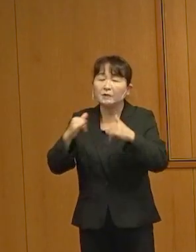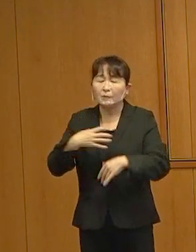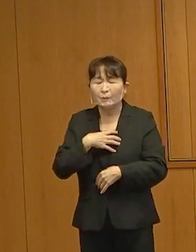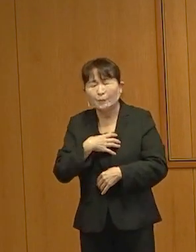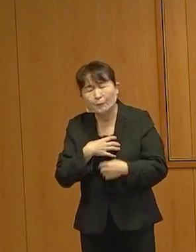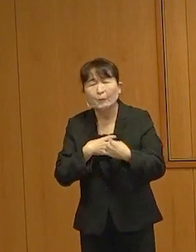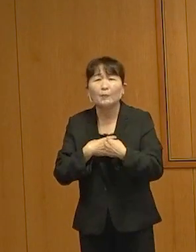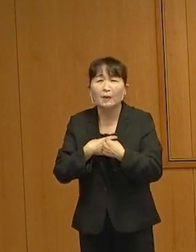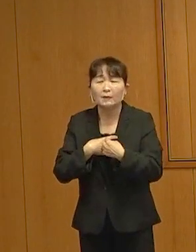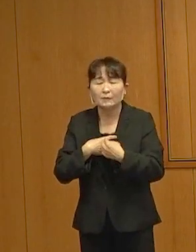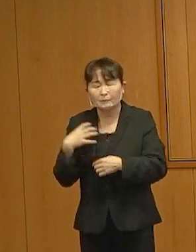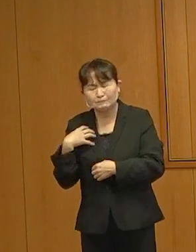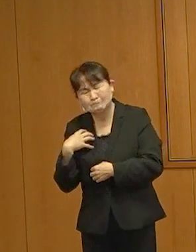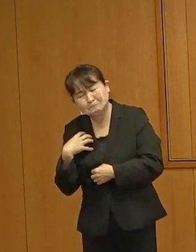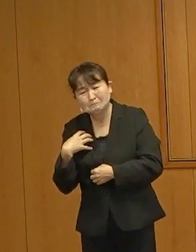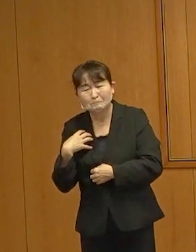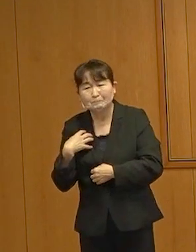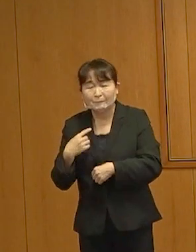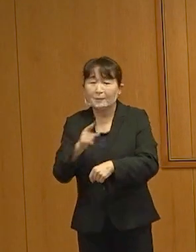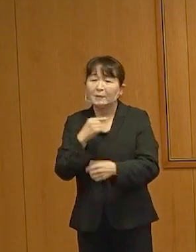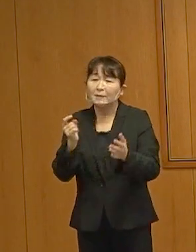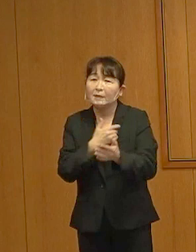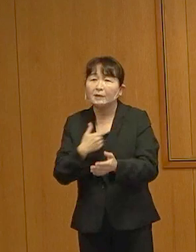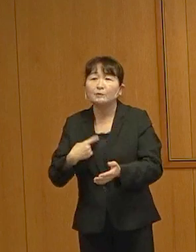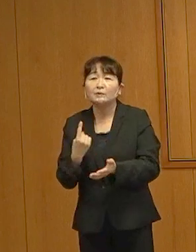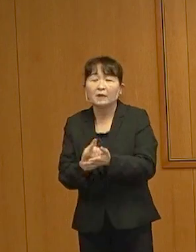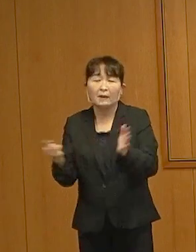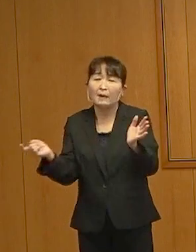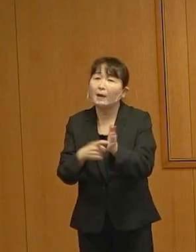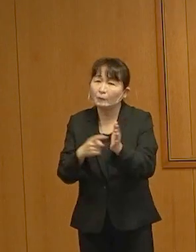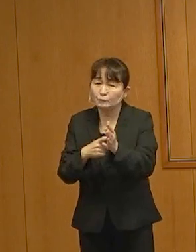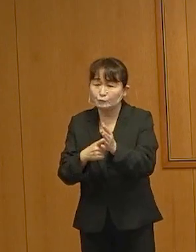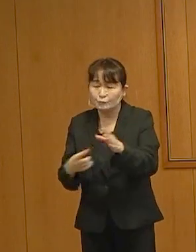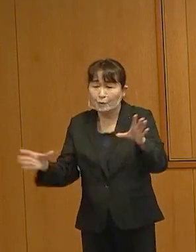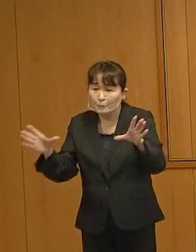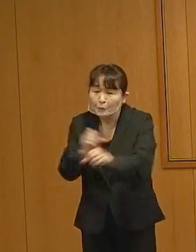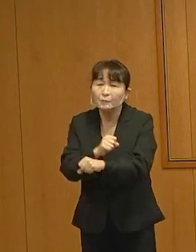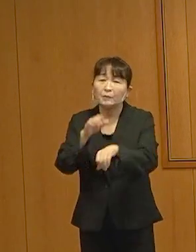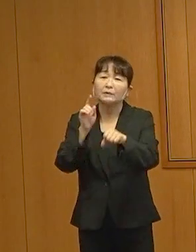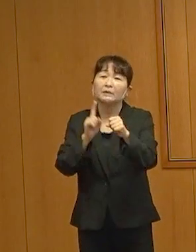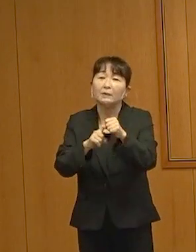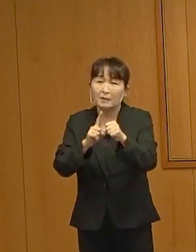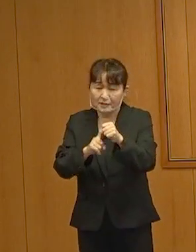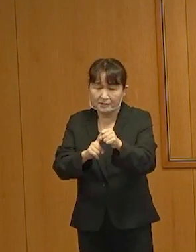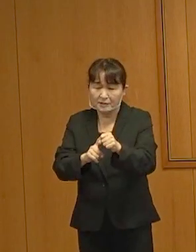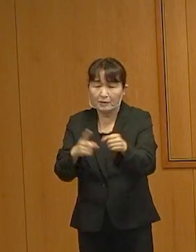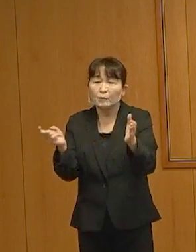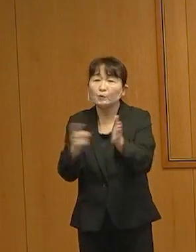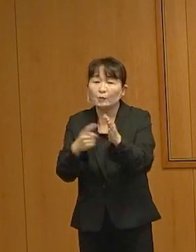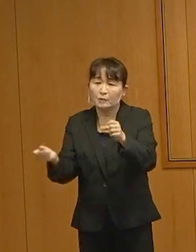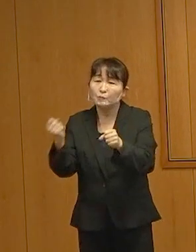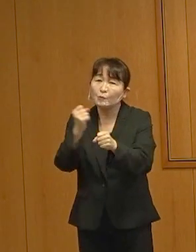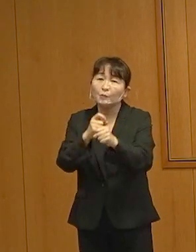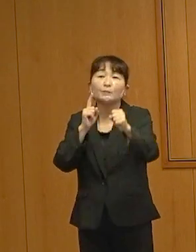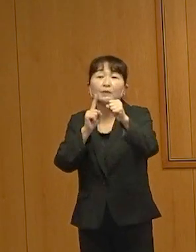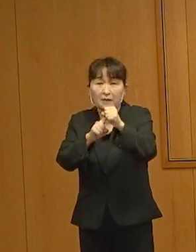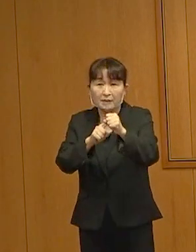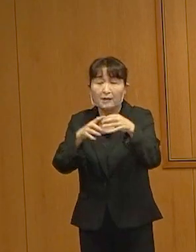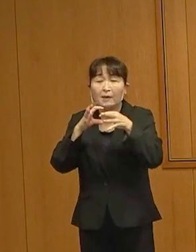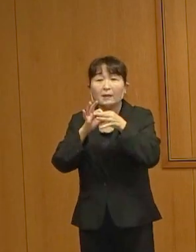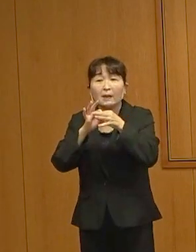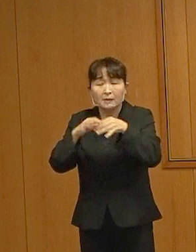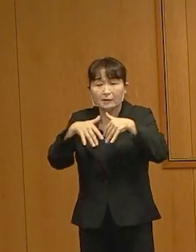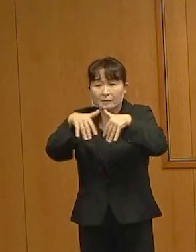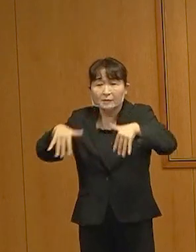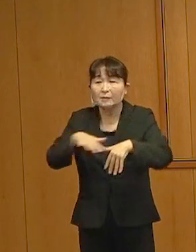や負担を一日でも早く解消できるように、早期復興に向けて関係機関と連携してまいりた